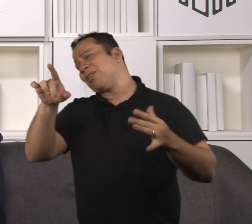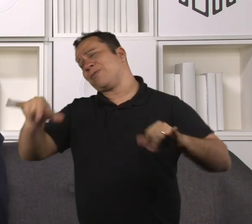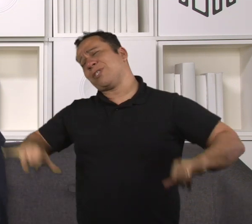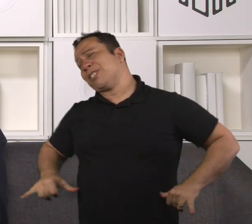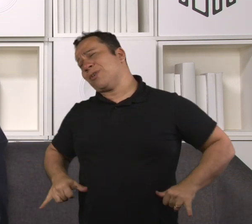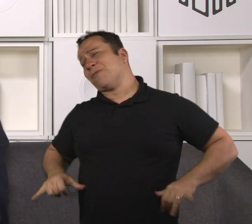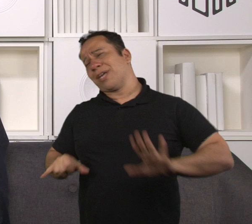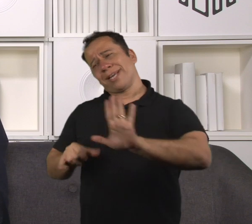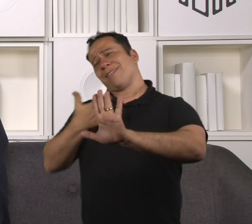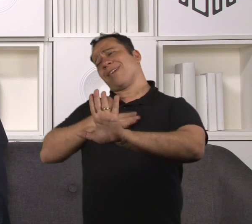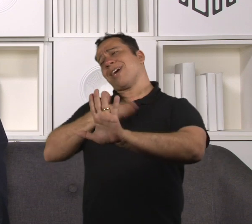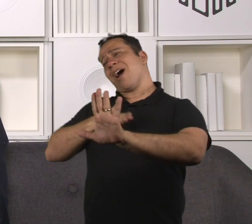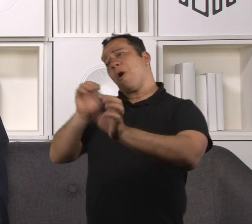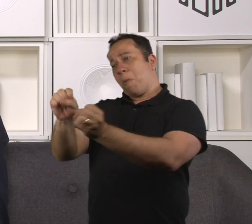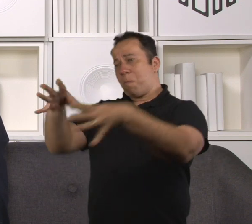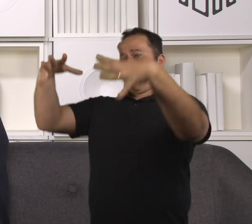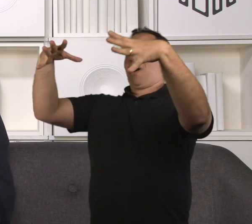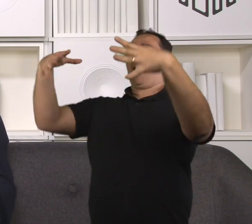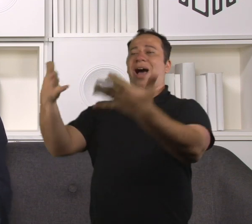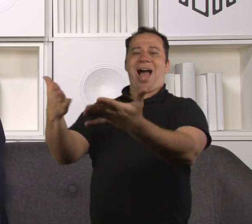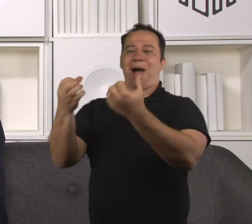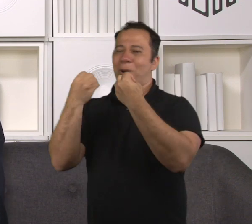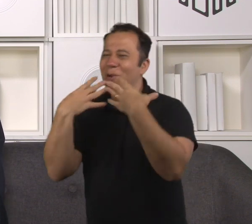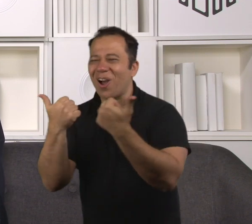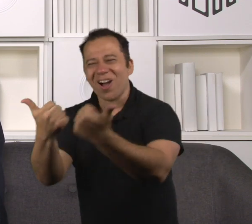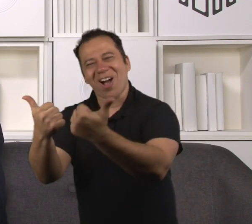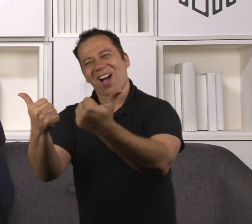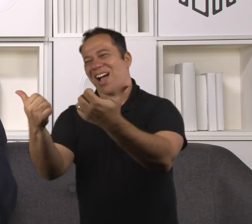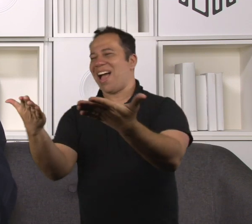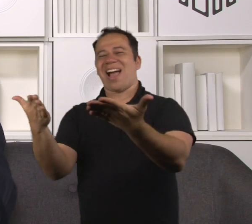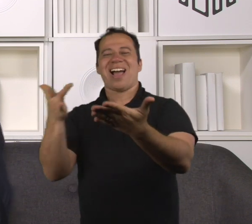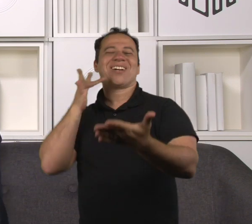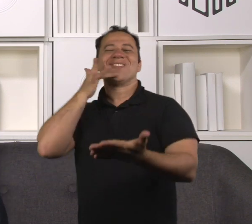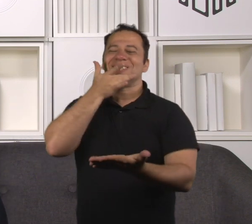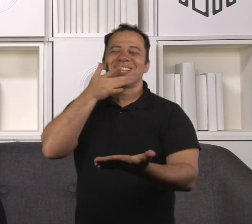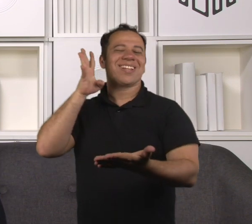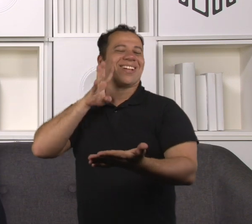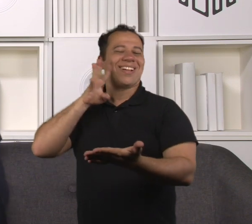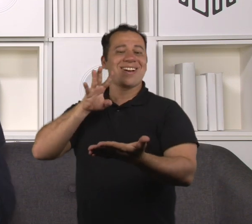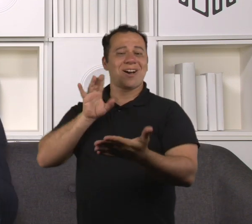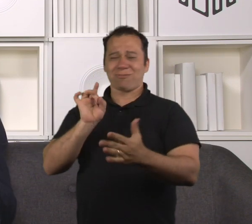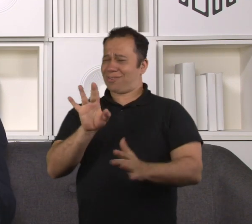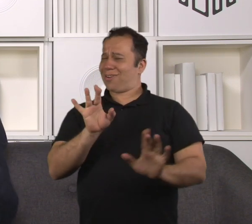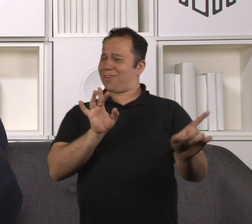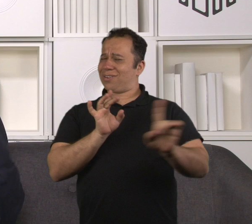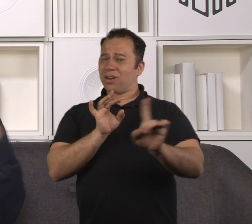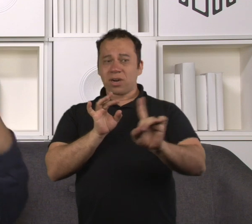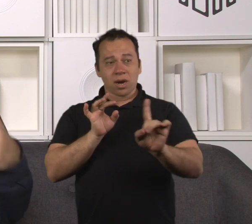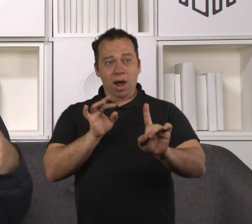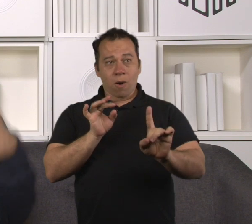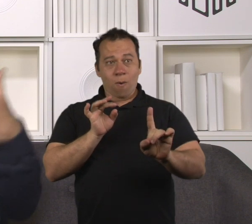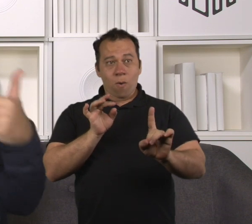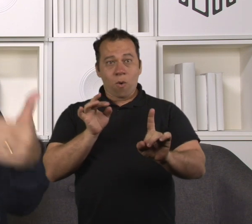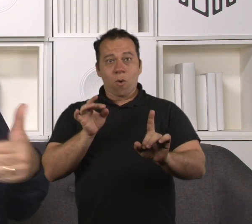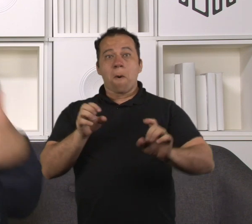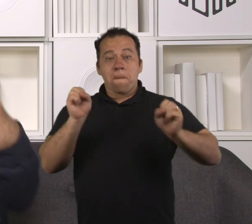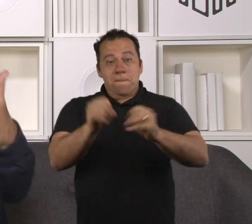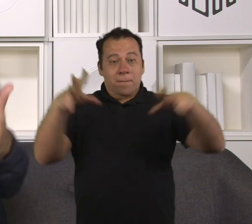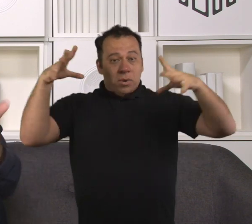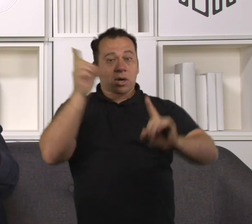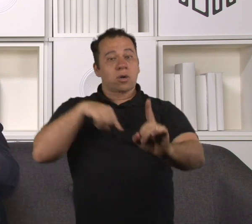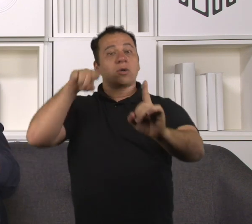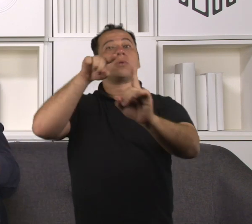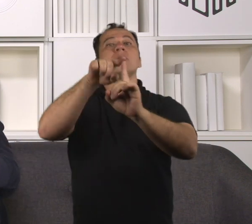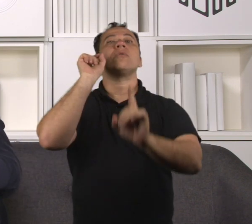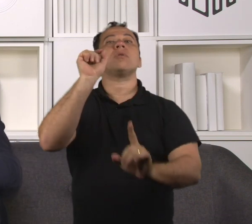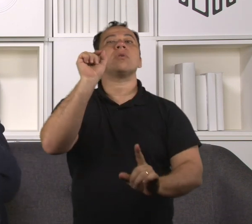para você. Não, não é isso. O que Jesus faz com os sinais miraculosos é exercer o domínio sobre